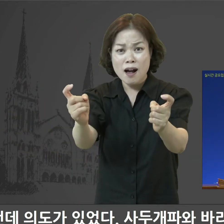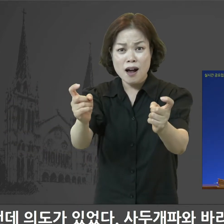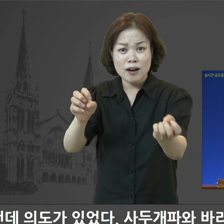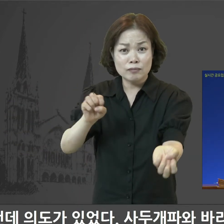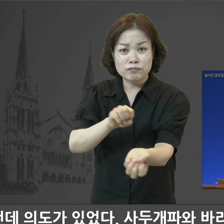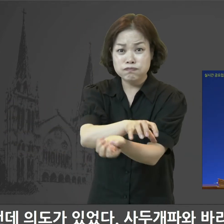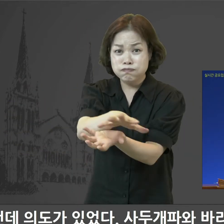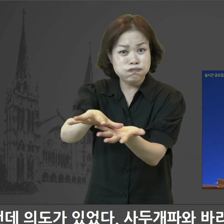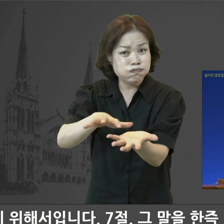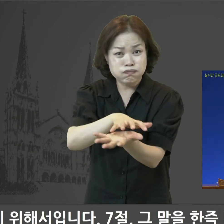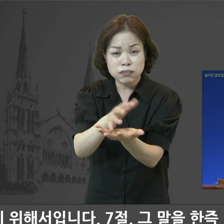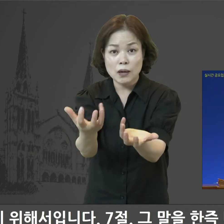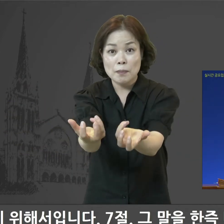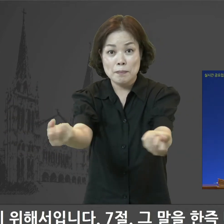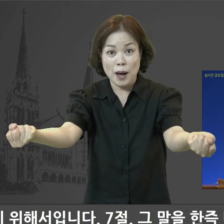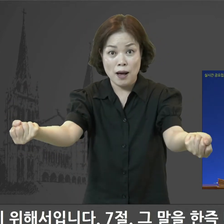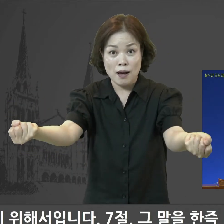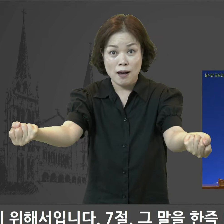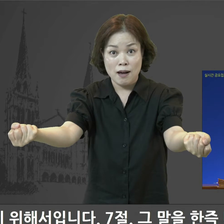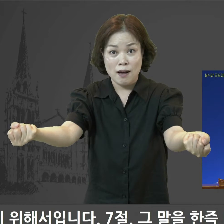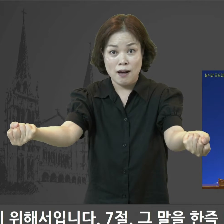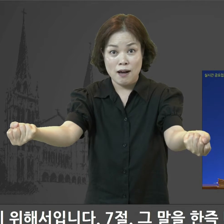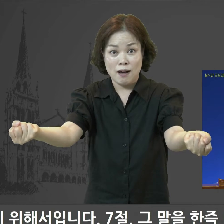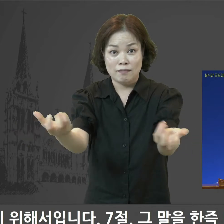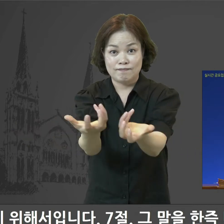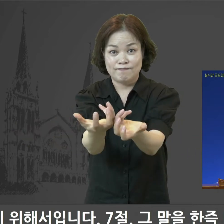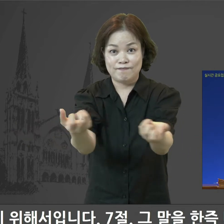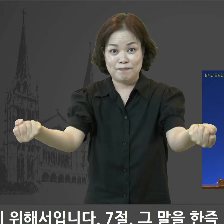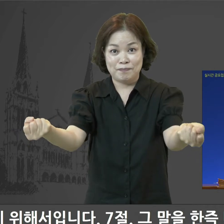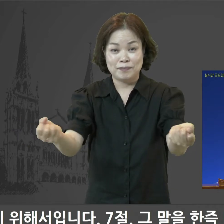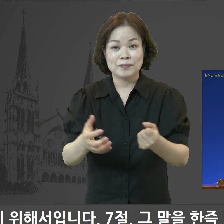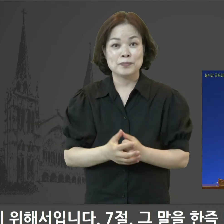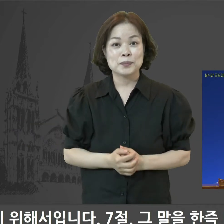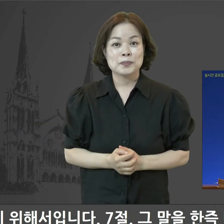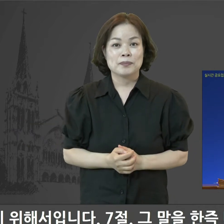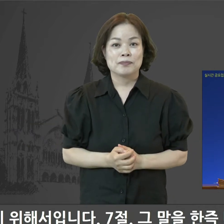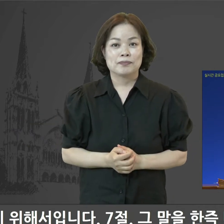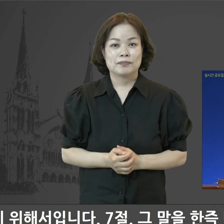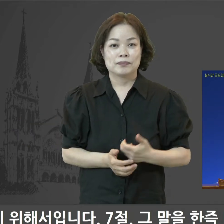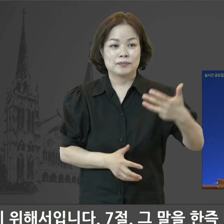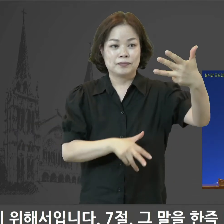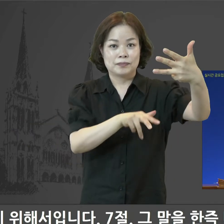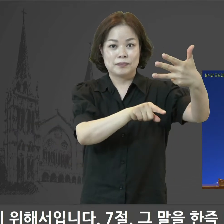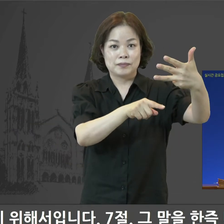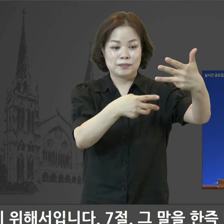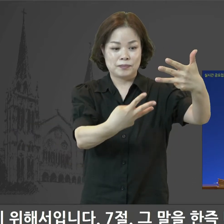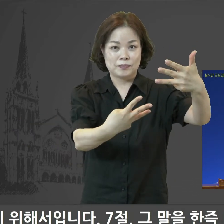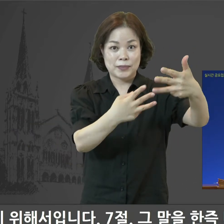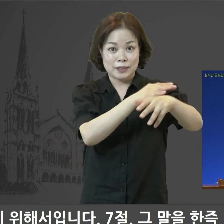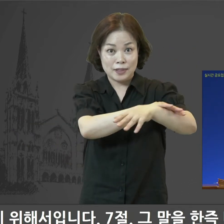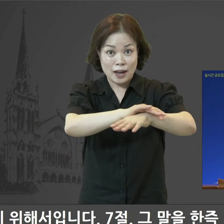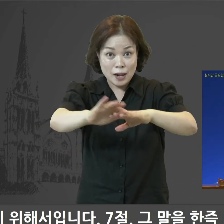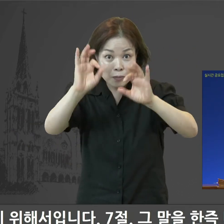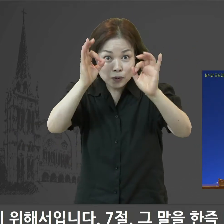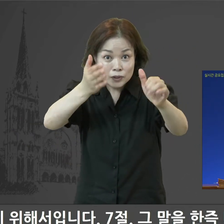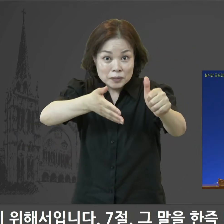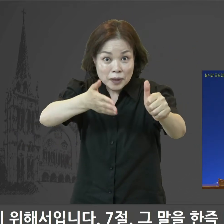무리가 나누어집니다. 둘로 쫙 갈라지는 거죠. 이제 8절 여러분이 잘 보셔야